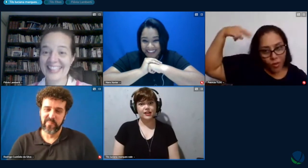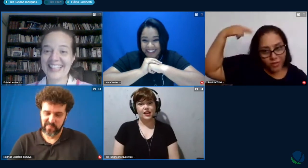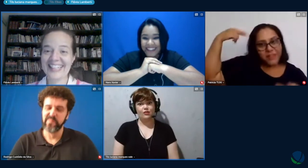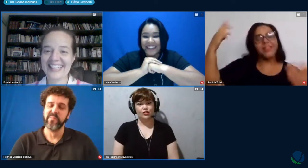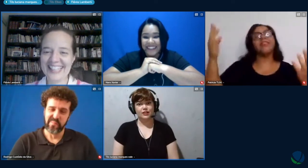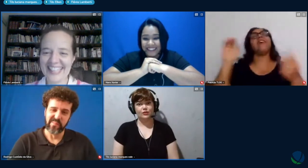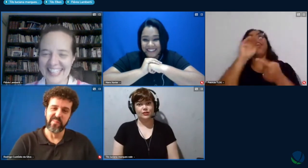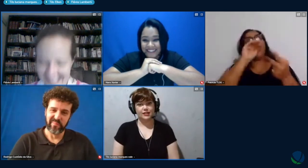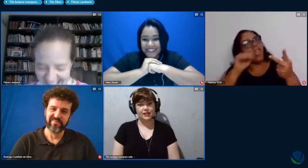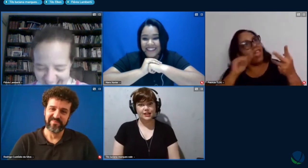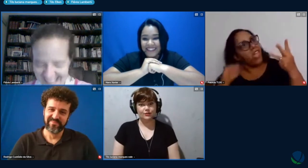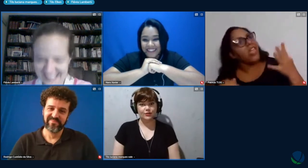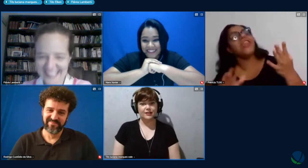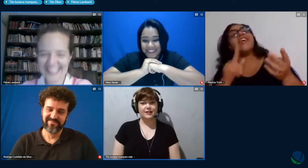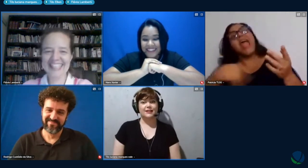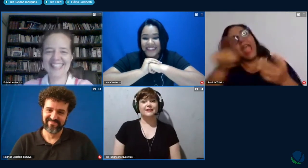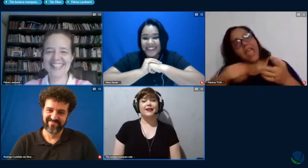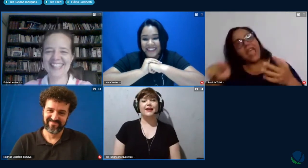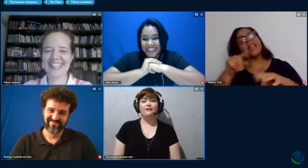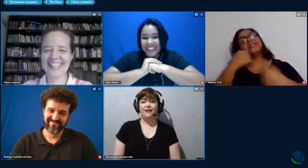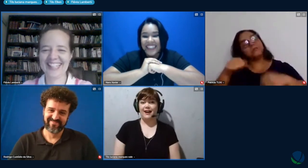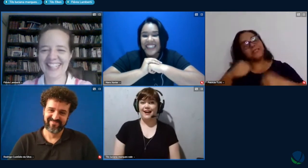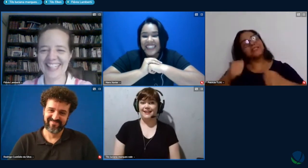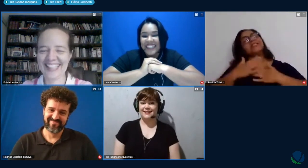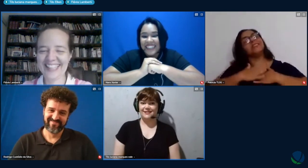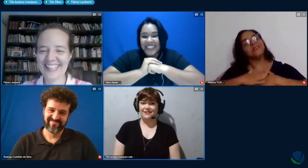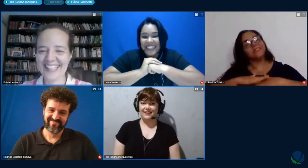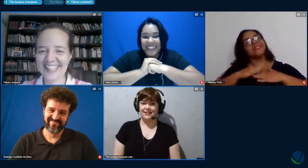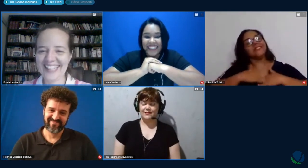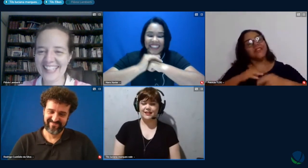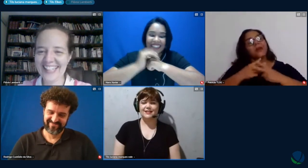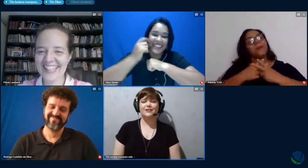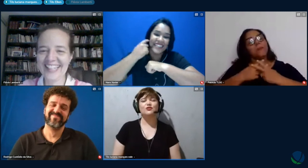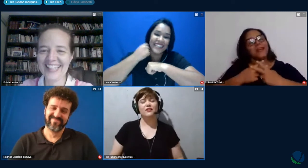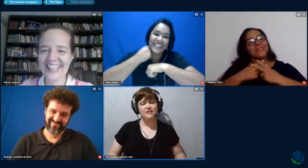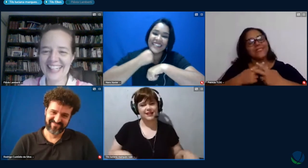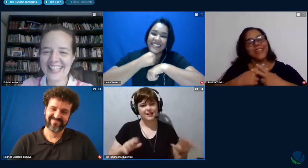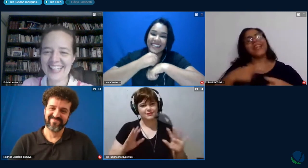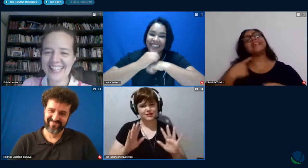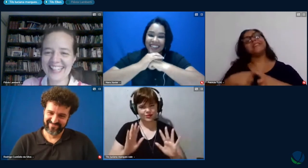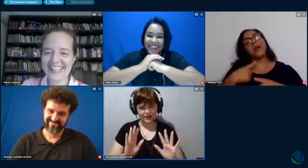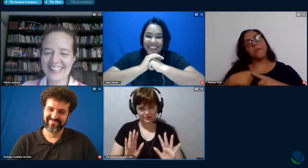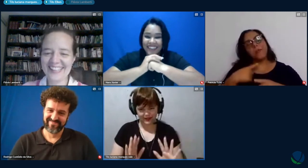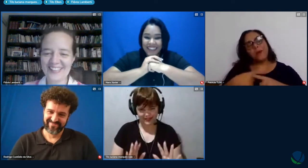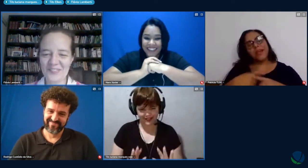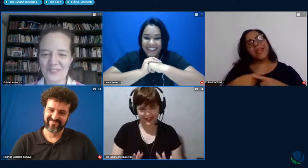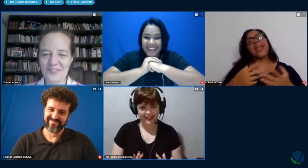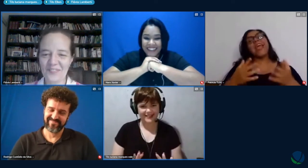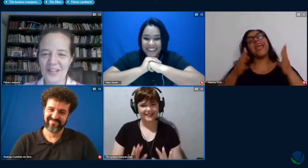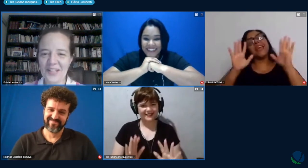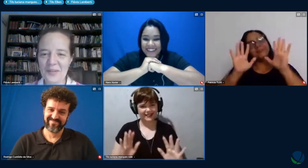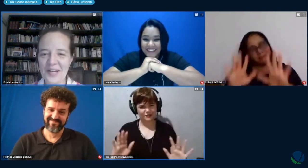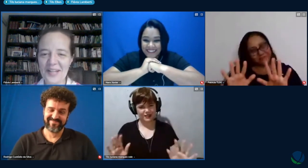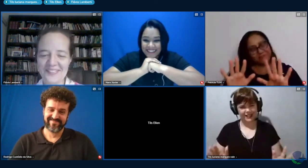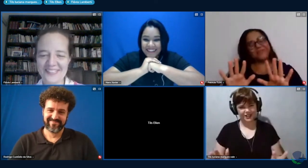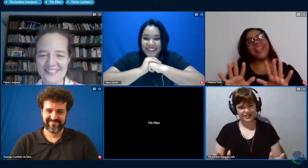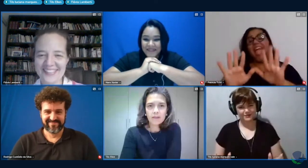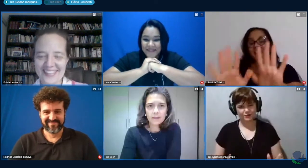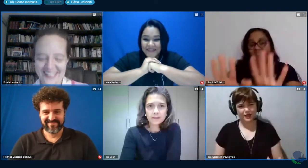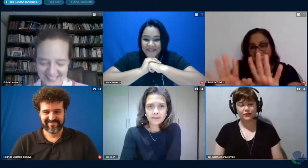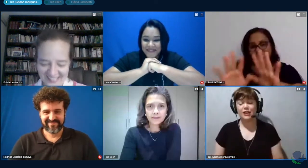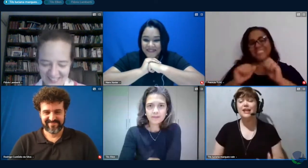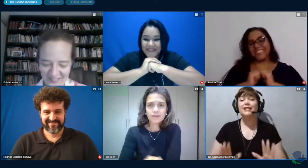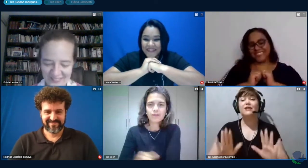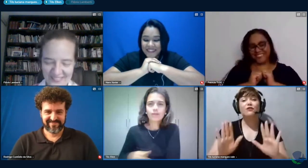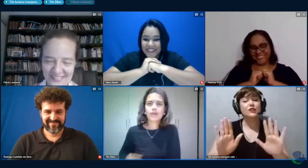Flávia, Rodrigo, Rodrigo, Rodrigo. Né? Várias e várias vezes. Então, já avisei que eles precisam ter paciência, ter tranquilidade